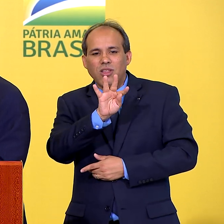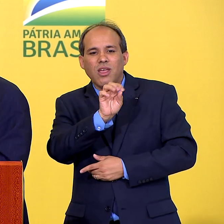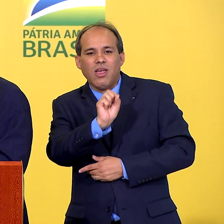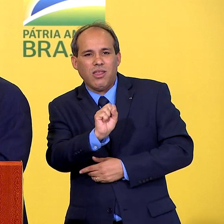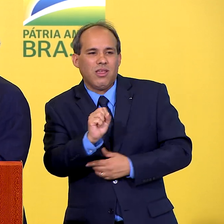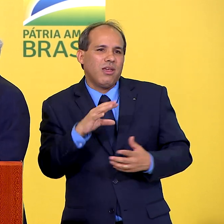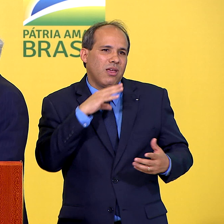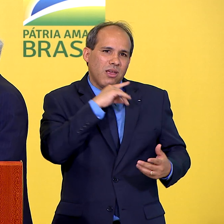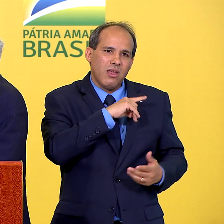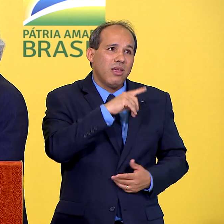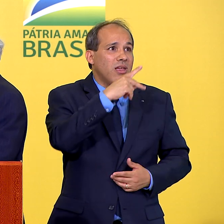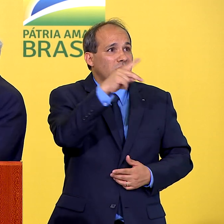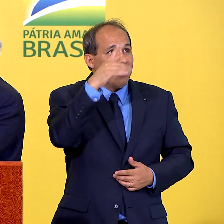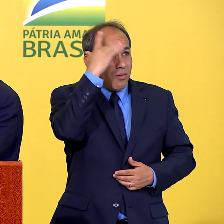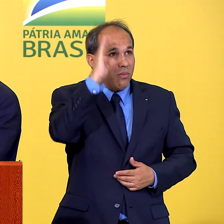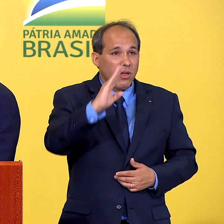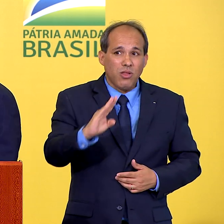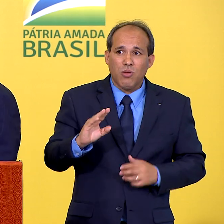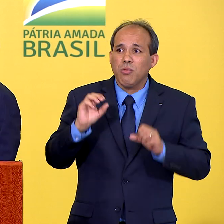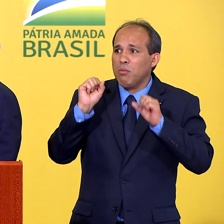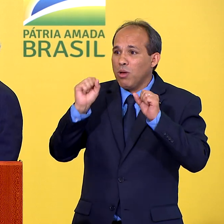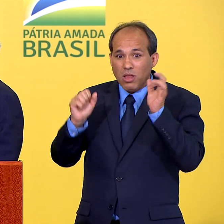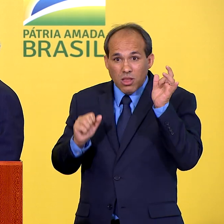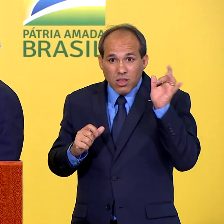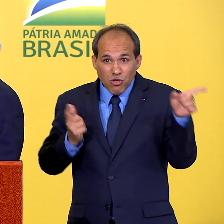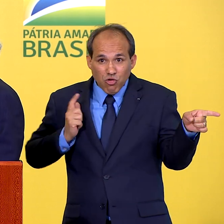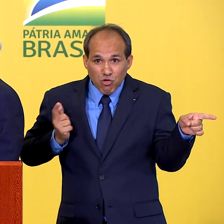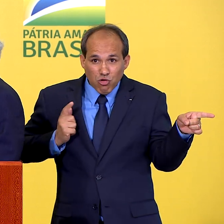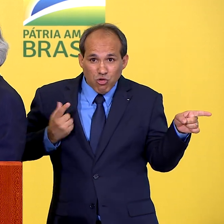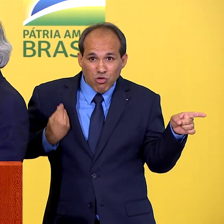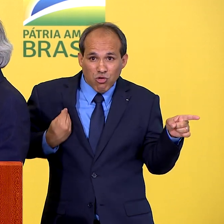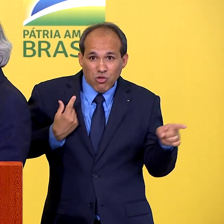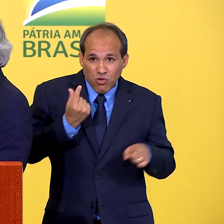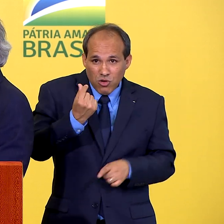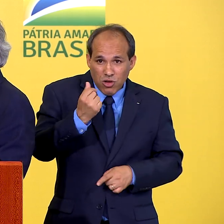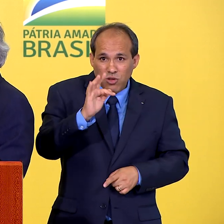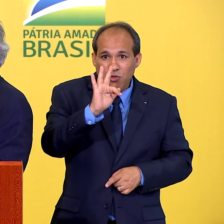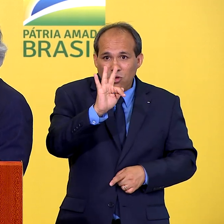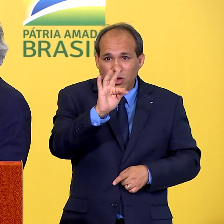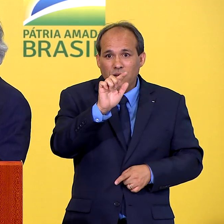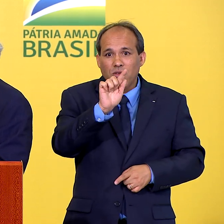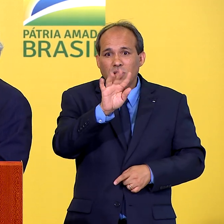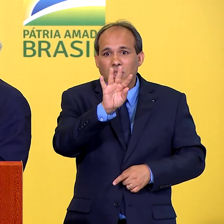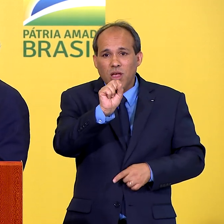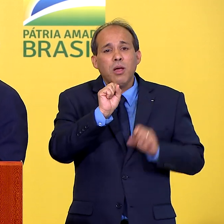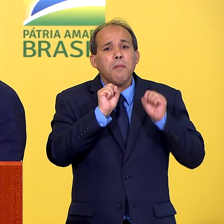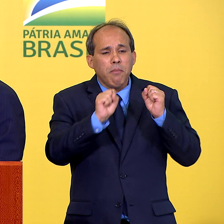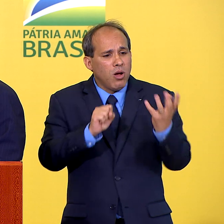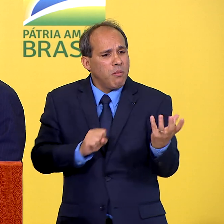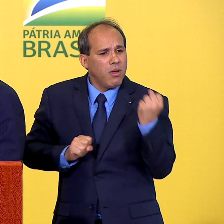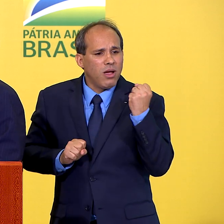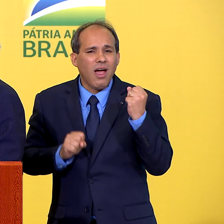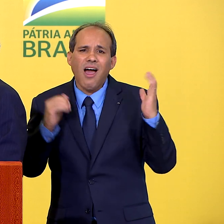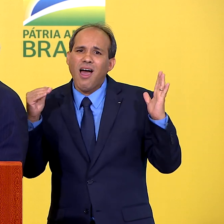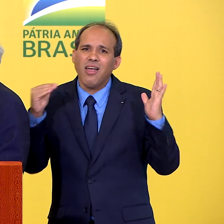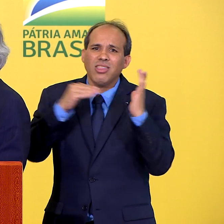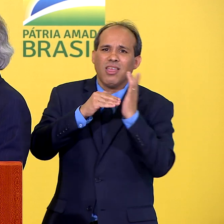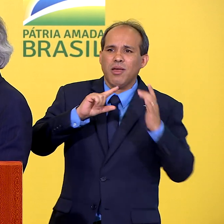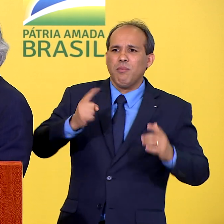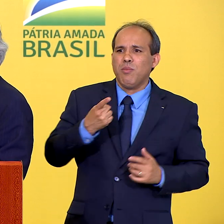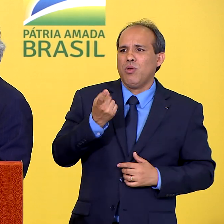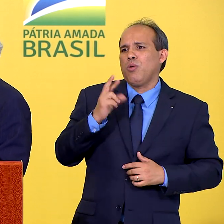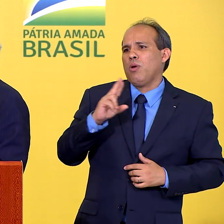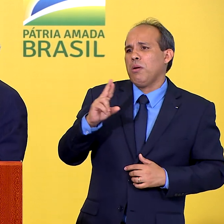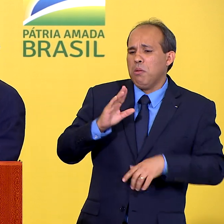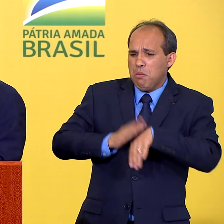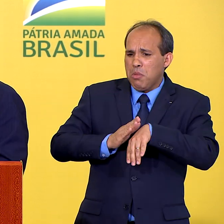brasileiros vão poder, justamente os que têm recursos lá no FGTS, vão poder ir lá e sacar até R$ 1.000. Eles têm a